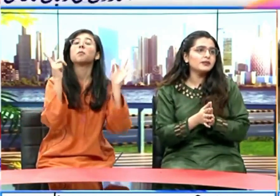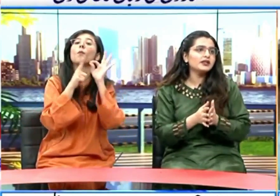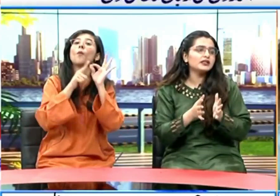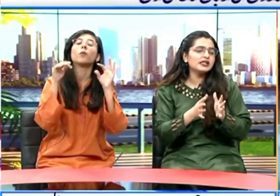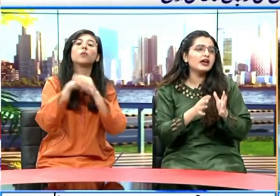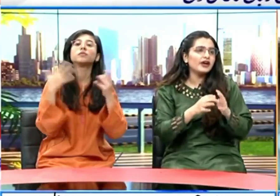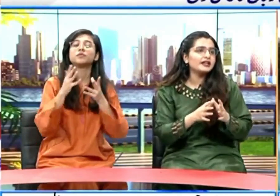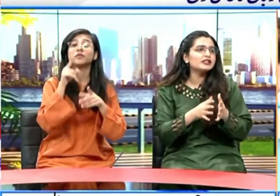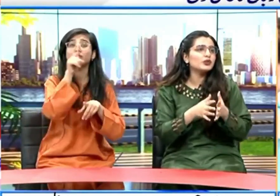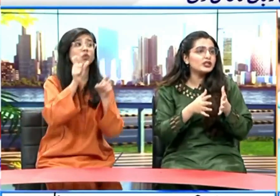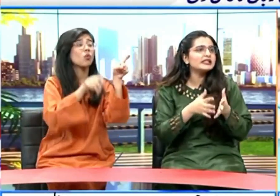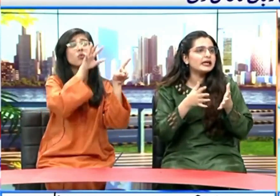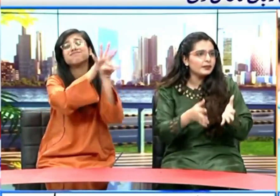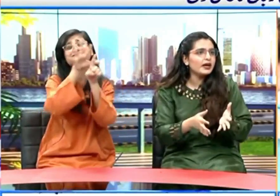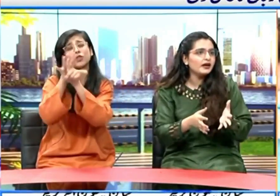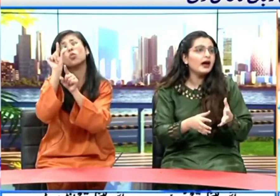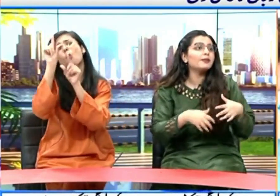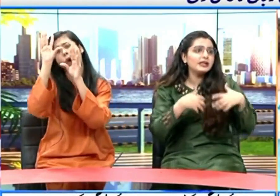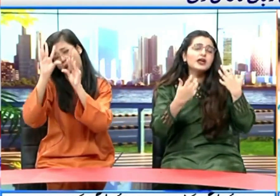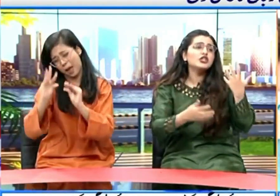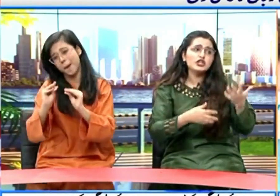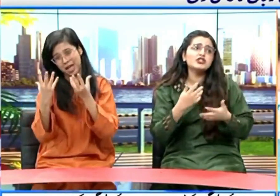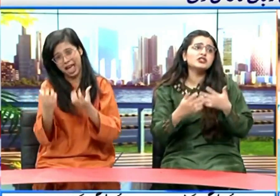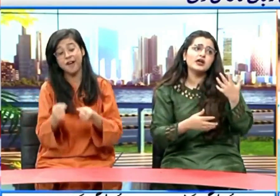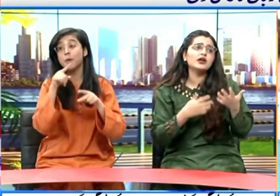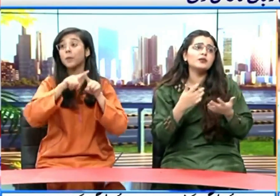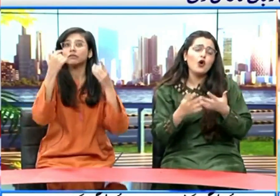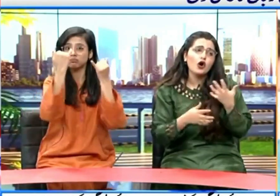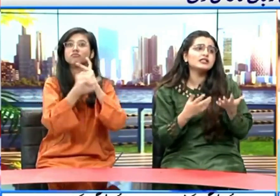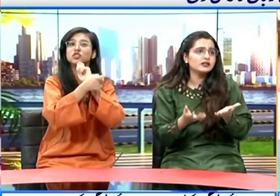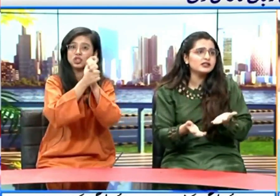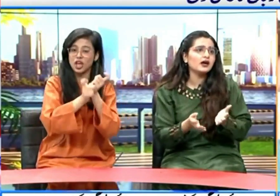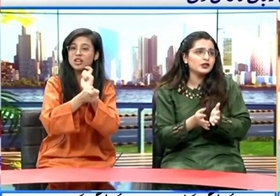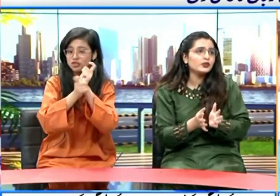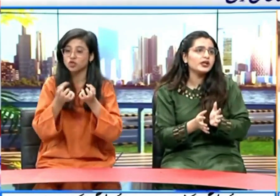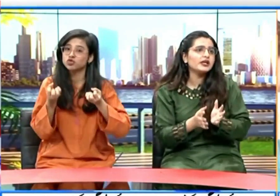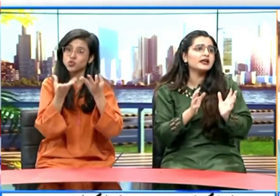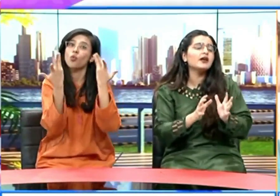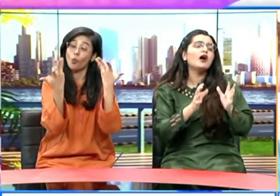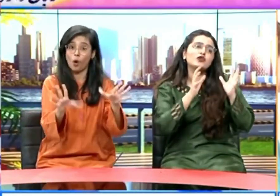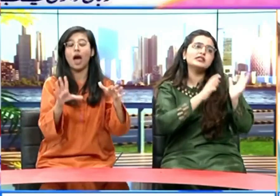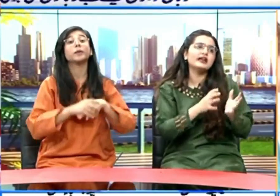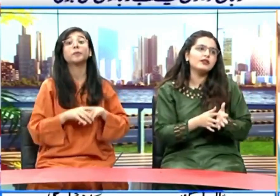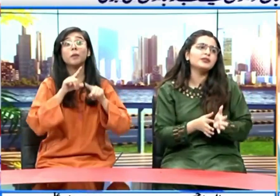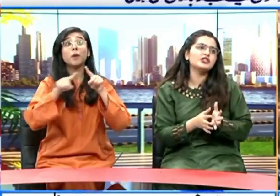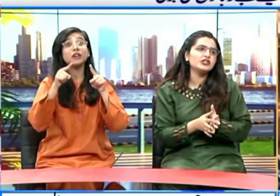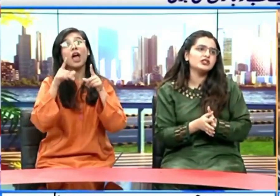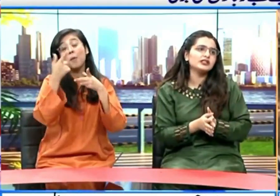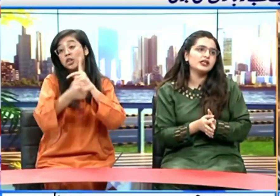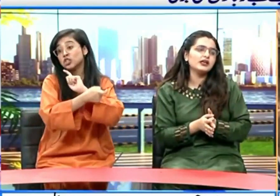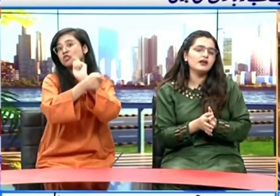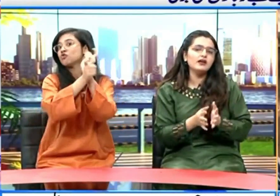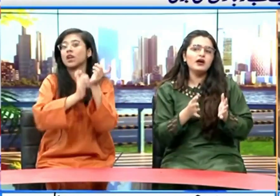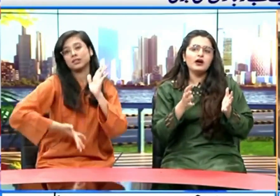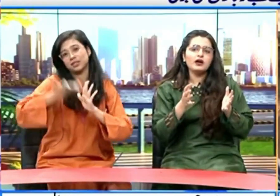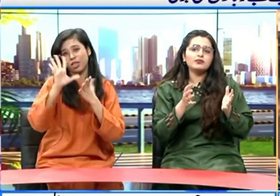میں ابھی اس کی اویئرنیس تھوڑی سی کم ہے. ابھی چینجز آنا بہت زیادہ سٹارٹ ہوئی ہیں لیکن اس لیول پر چینجز